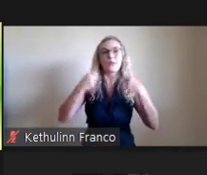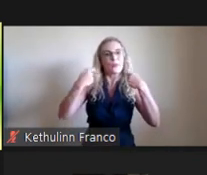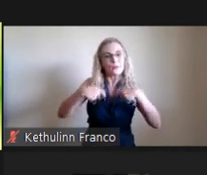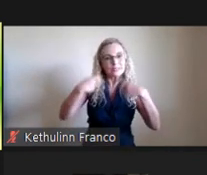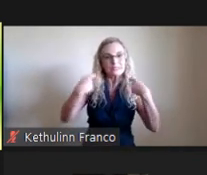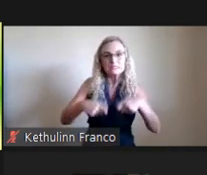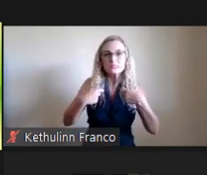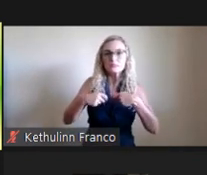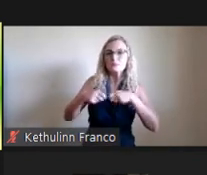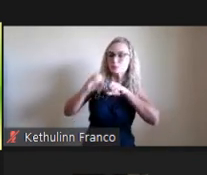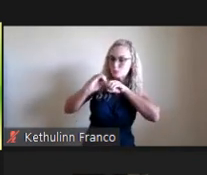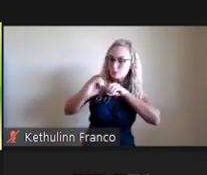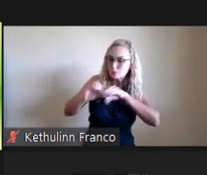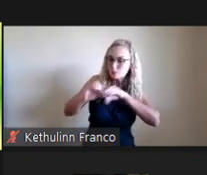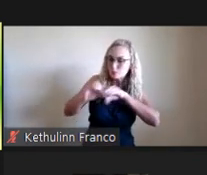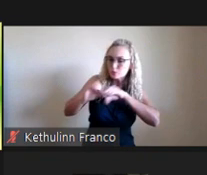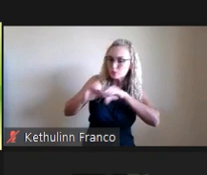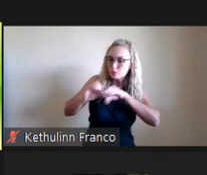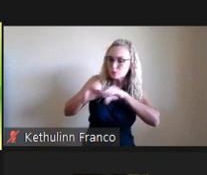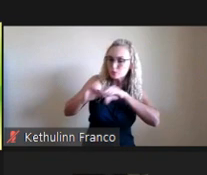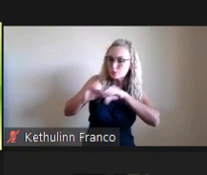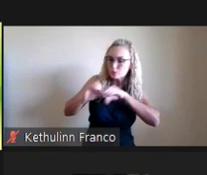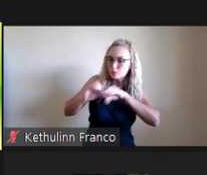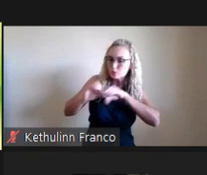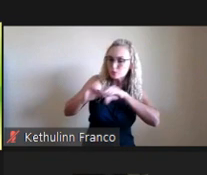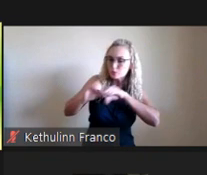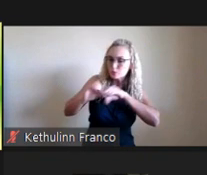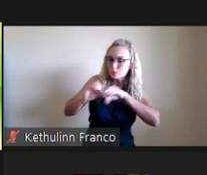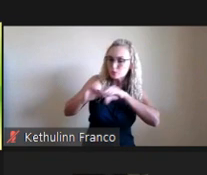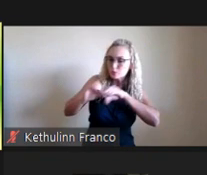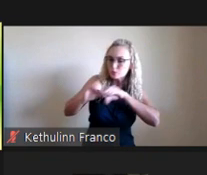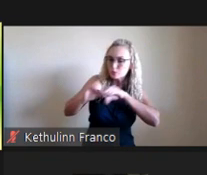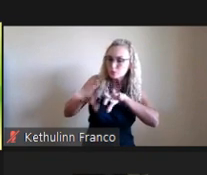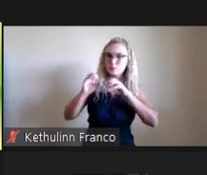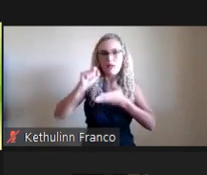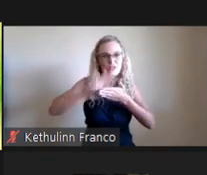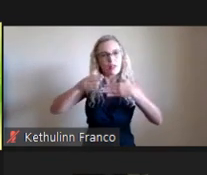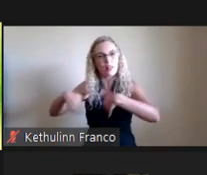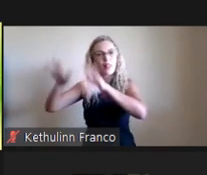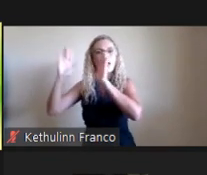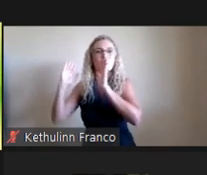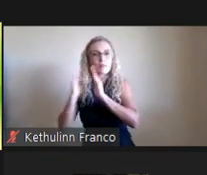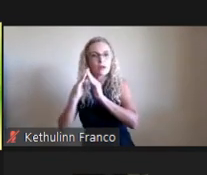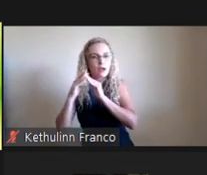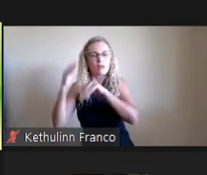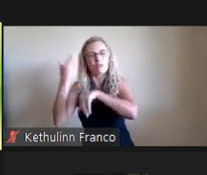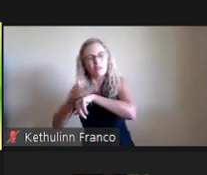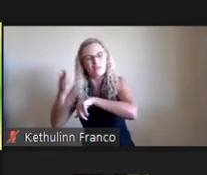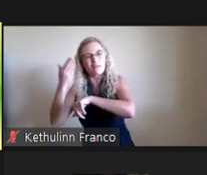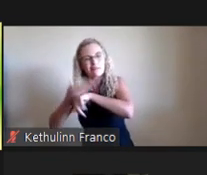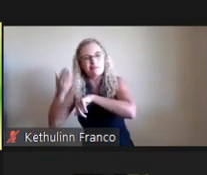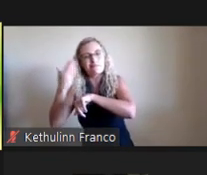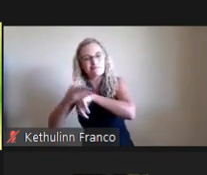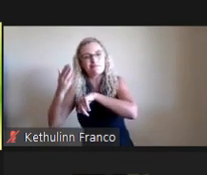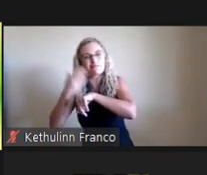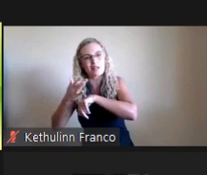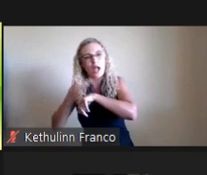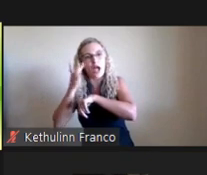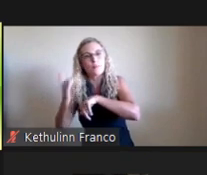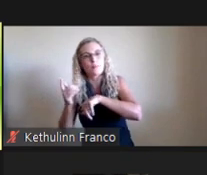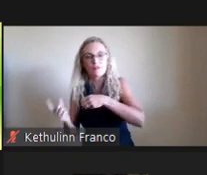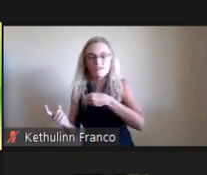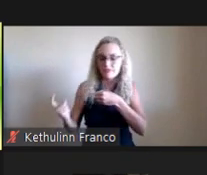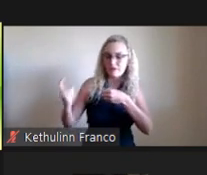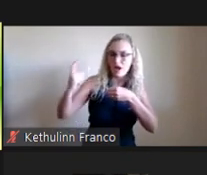bastante, mas a prática da língua de sinais é essa. Nós passamos por isso, né? Então 120 horas seria